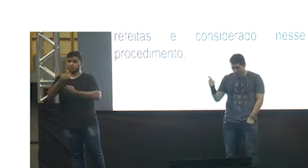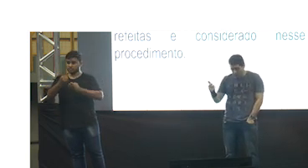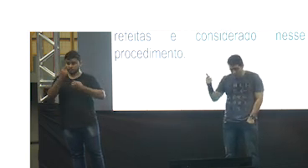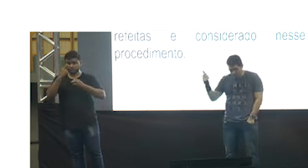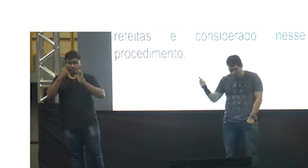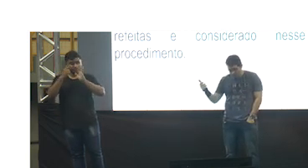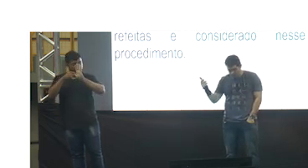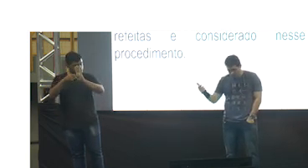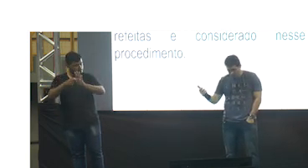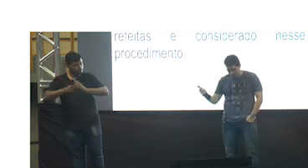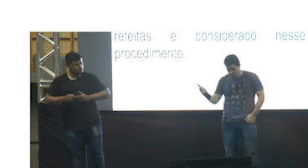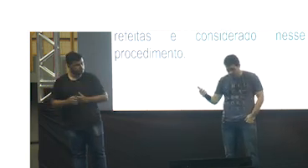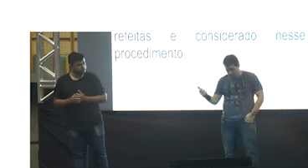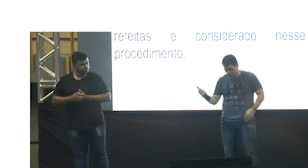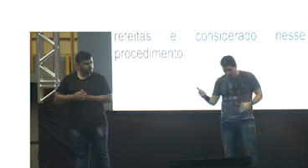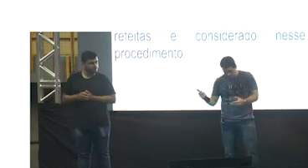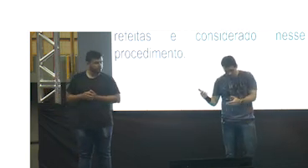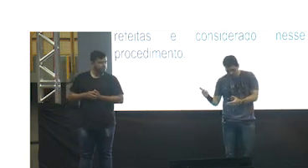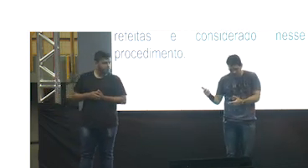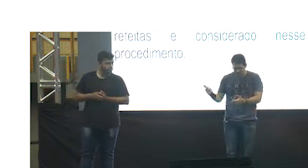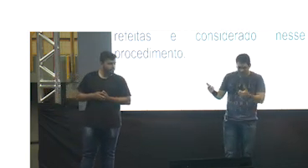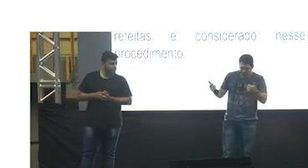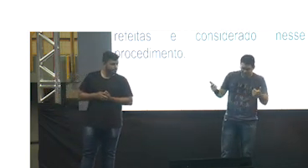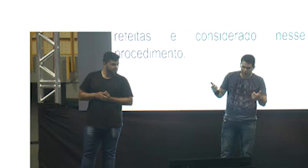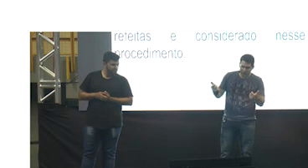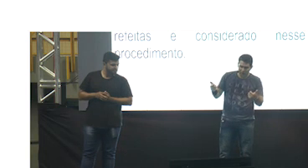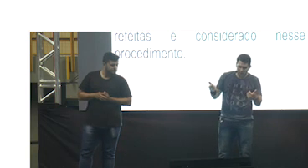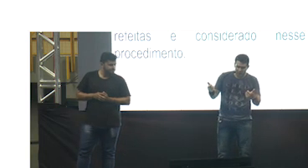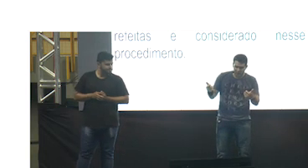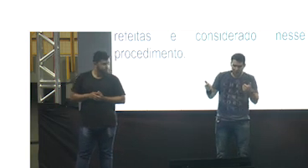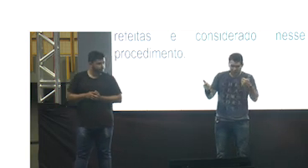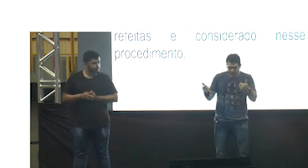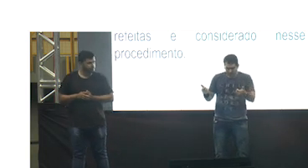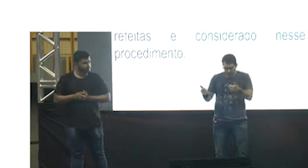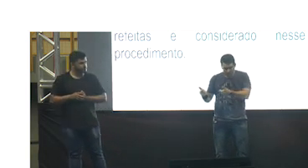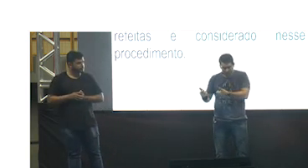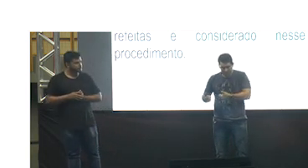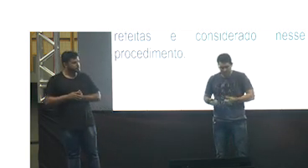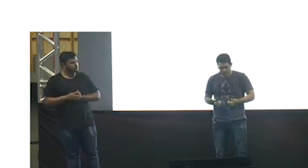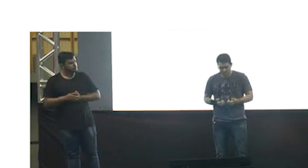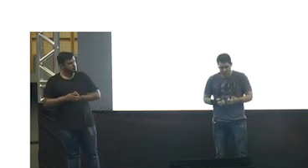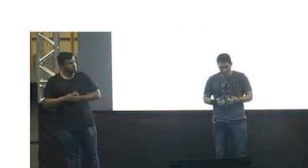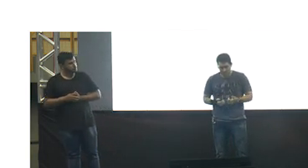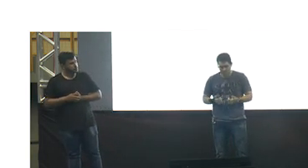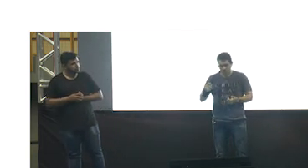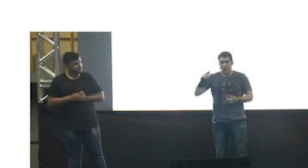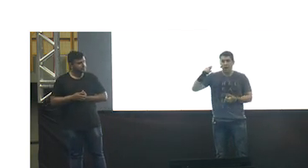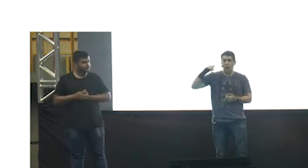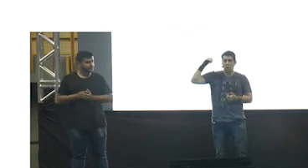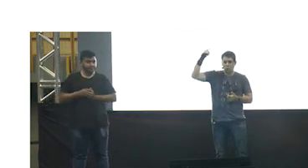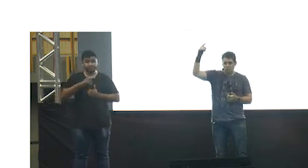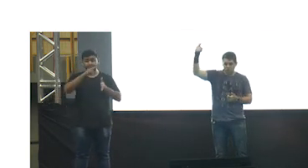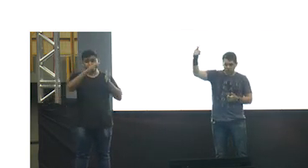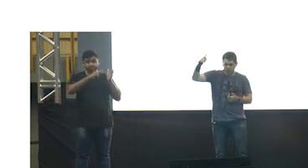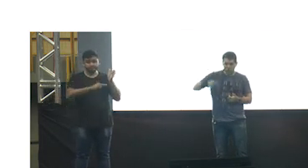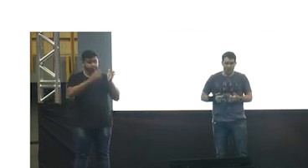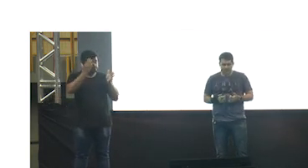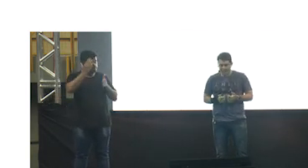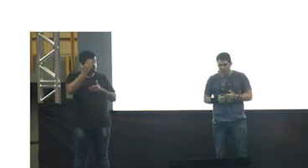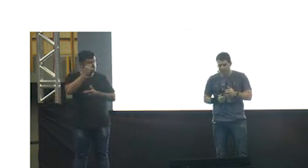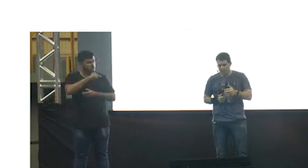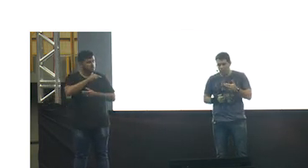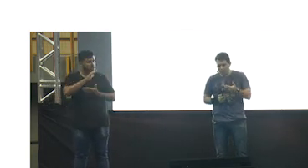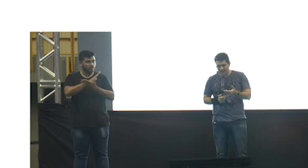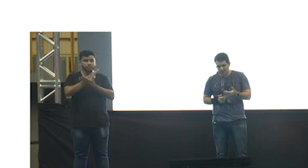envolvidas, onde o saldo de energia de ligação rompidas é refeitas. É considerado nesse procedimento. Alguns valores